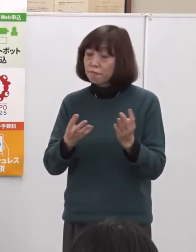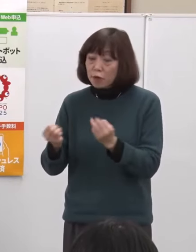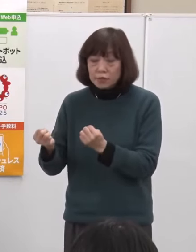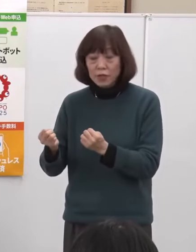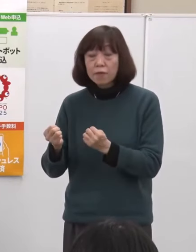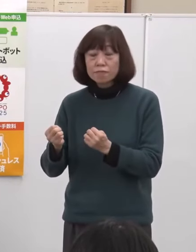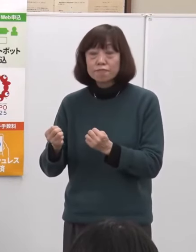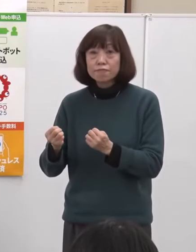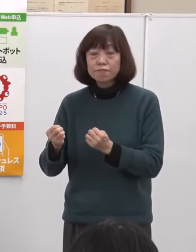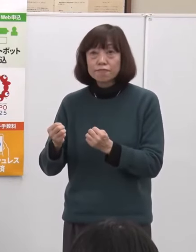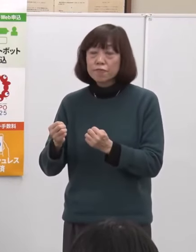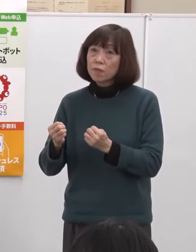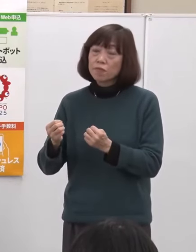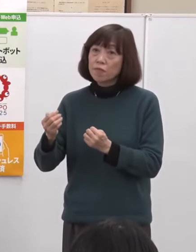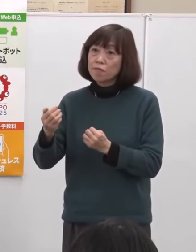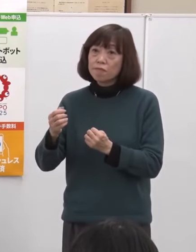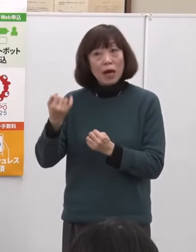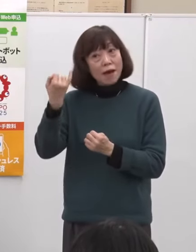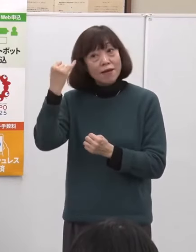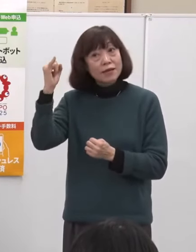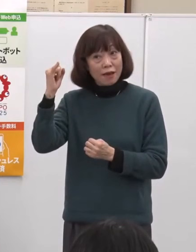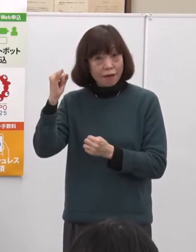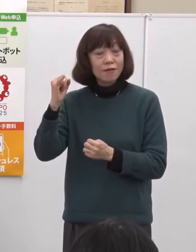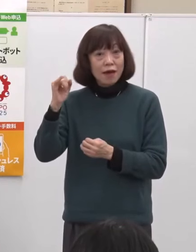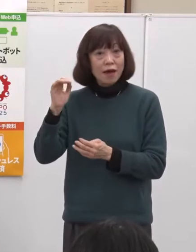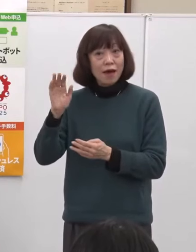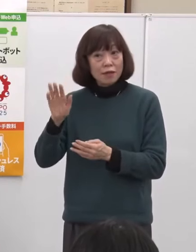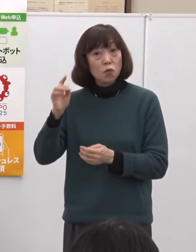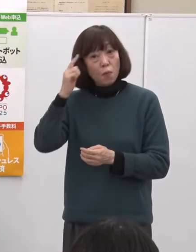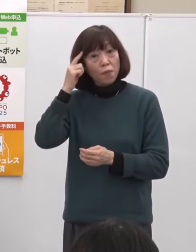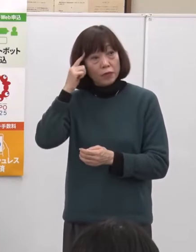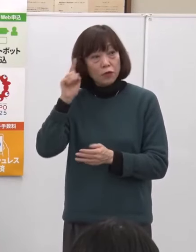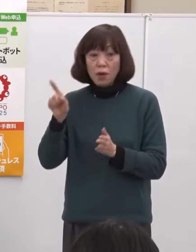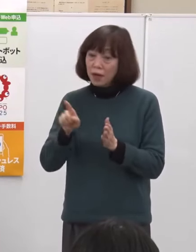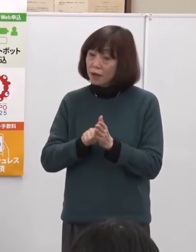なんですが、入れないというのはどういう理由でしょうか？